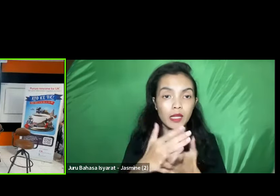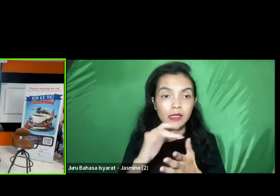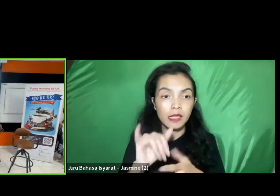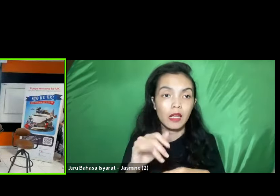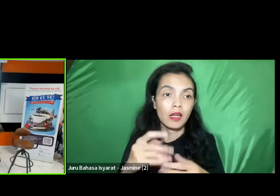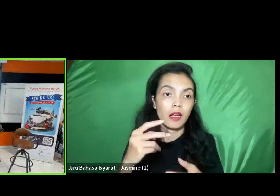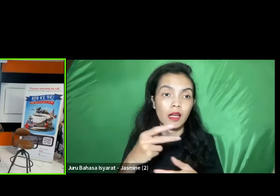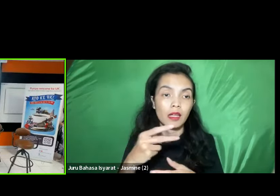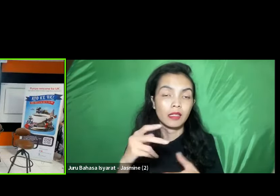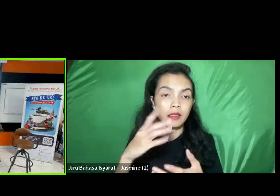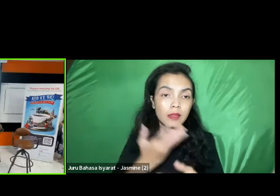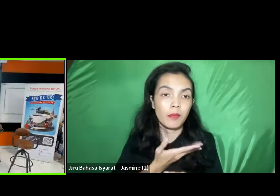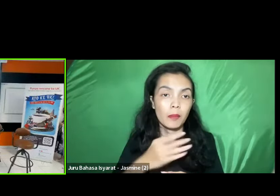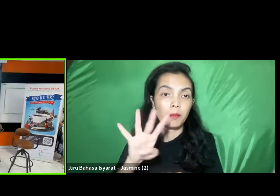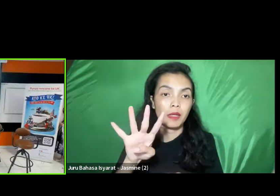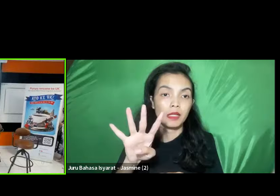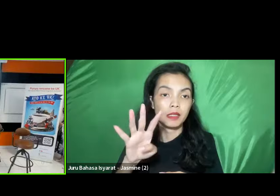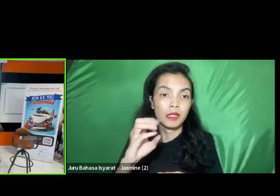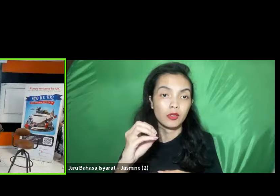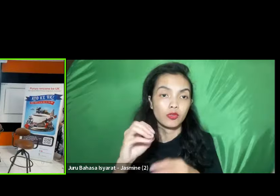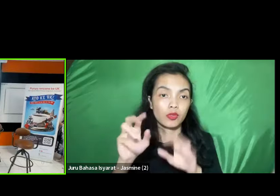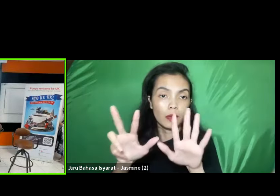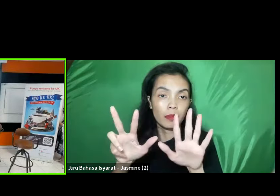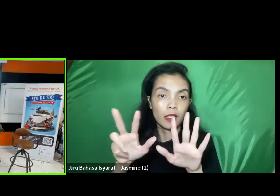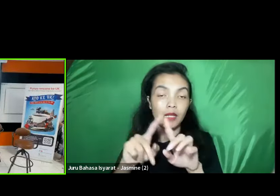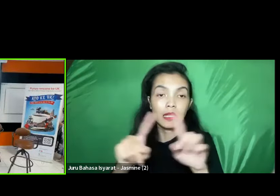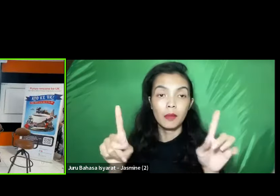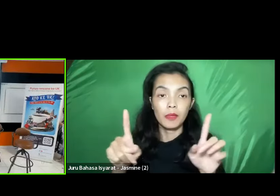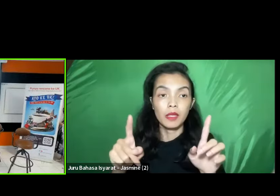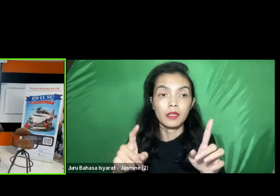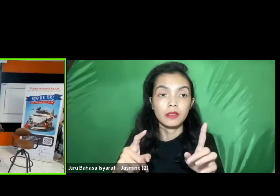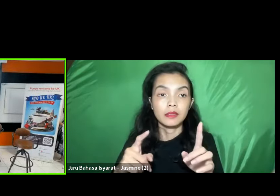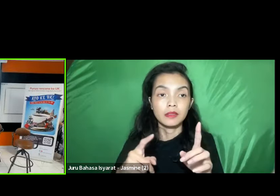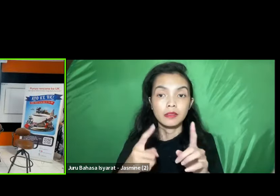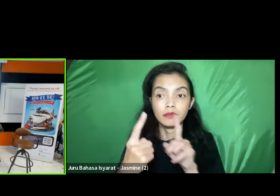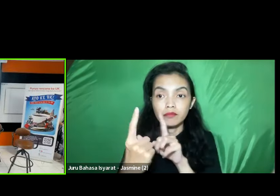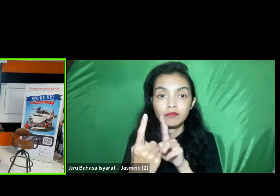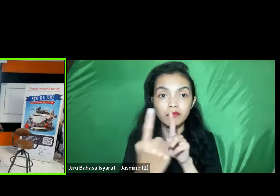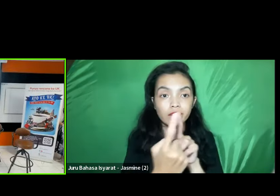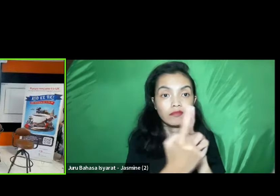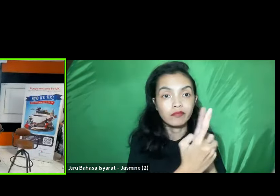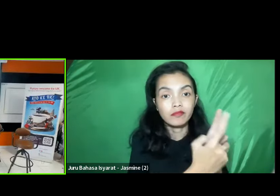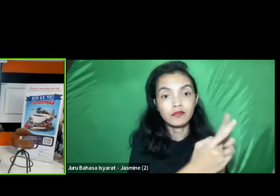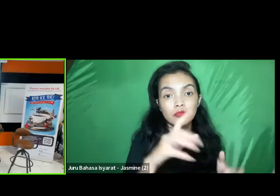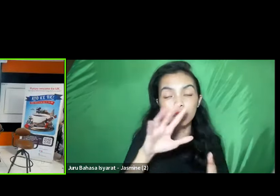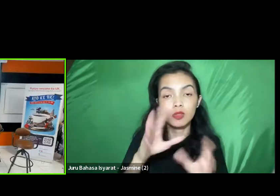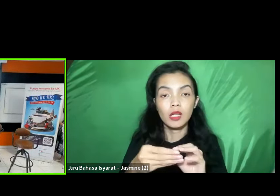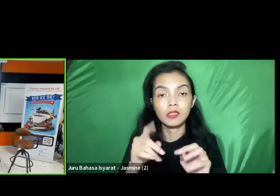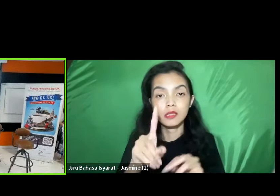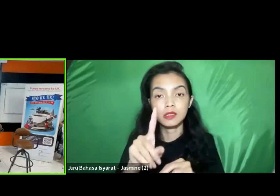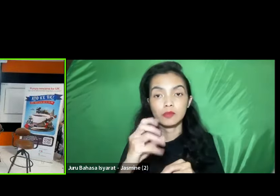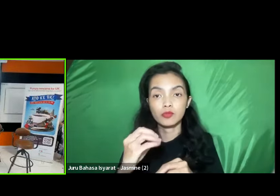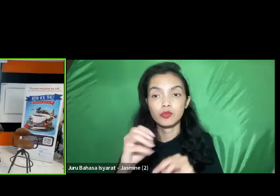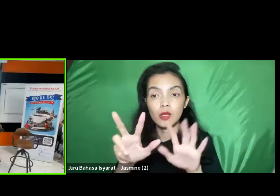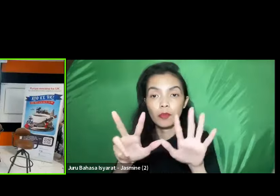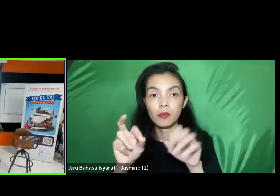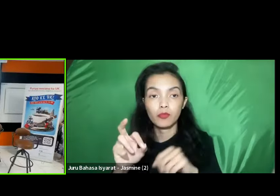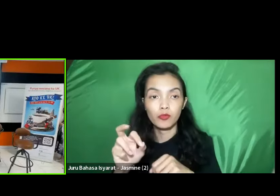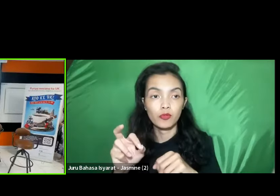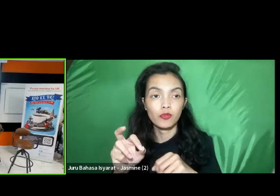408 jadi masih 50% tapi kalau untuk inens one on itu yang pendaftarnya 1080 teman-teman